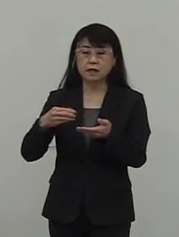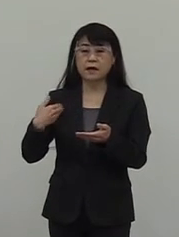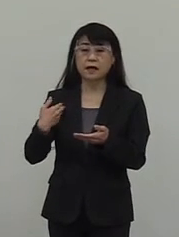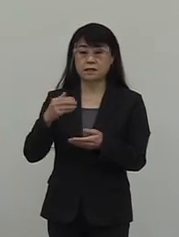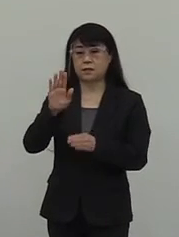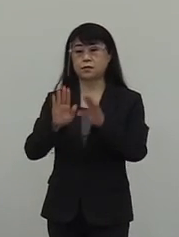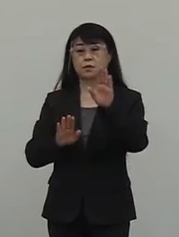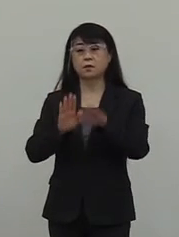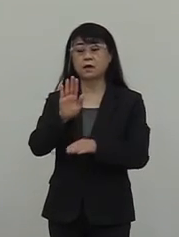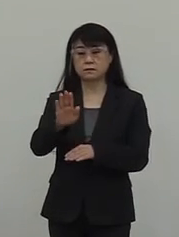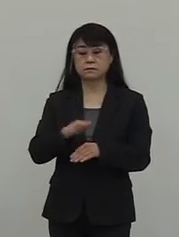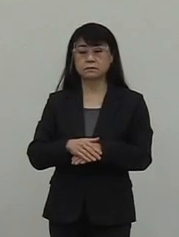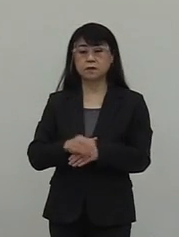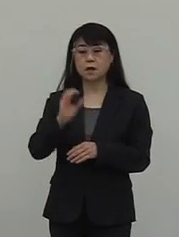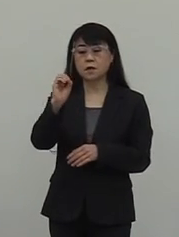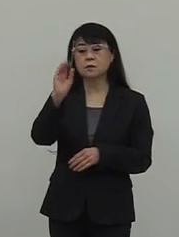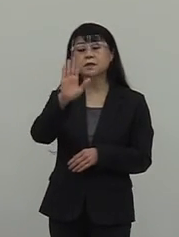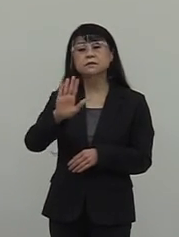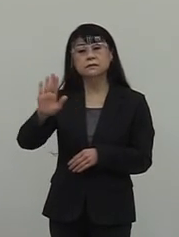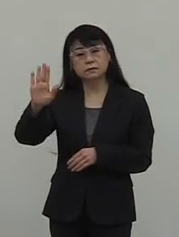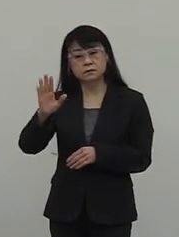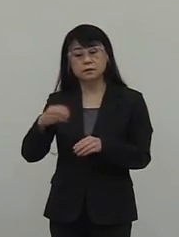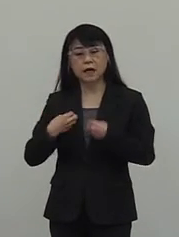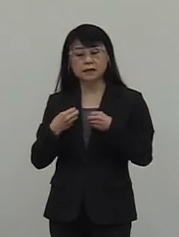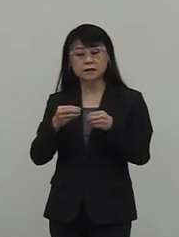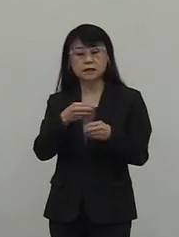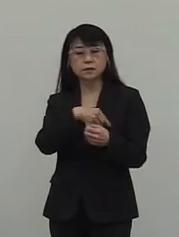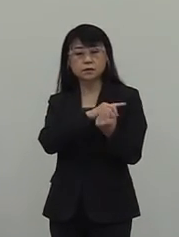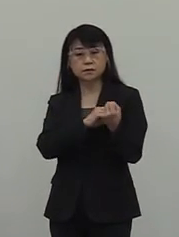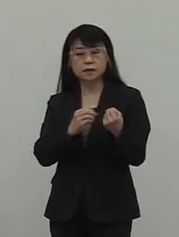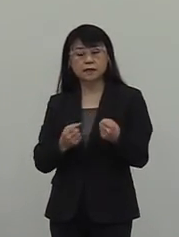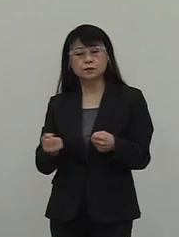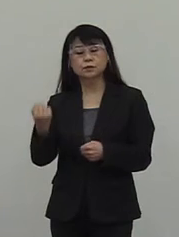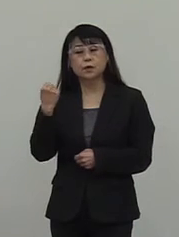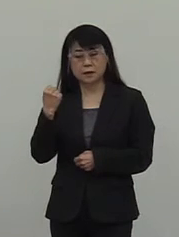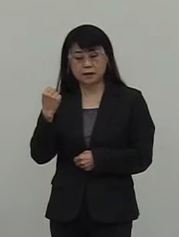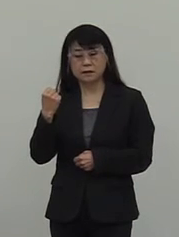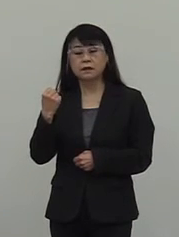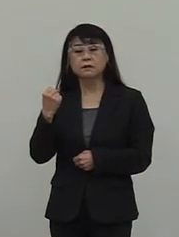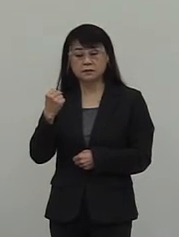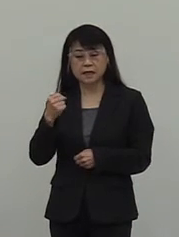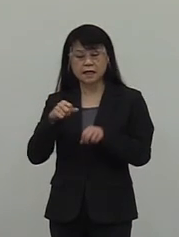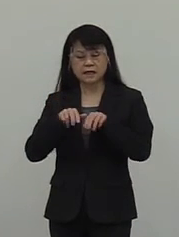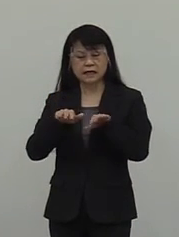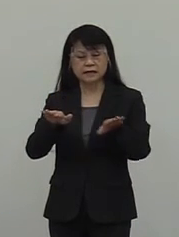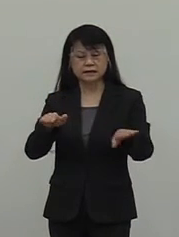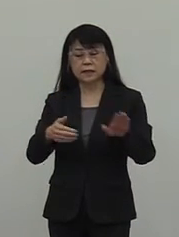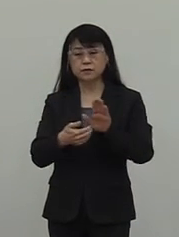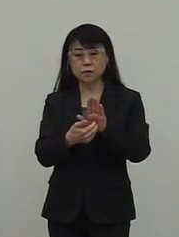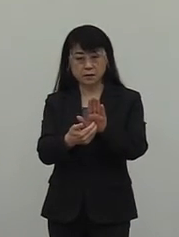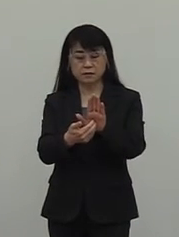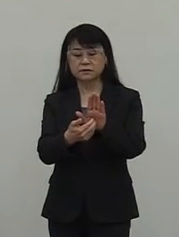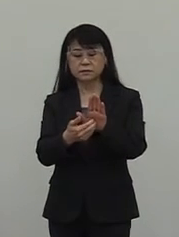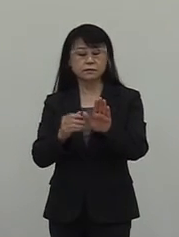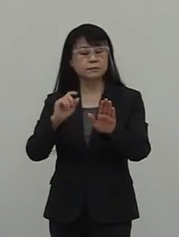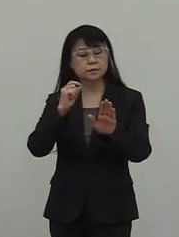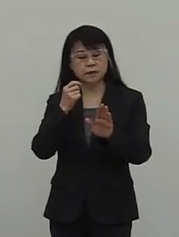な感染力を持っておりますので、なかなか止めることができないということになろうかと思